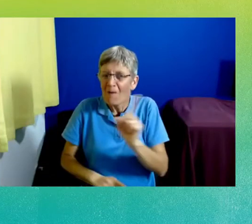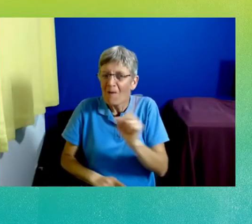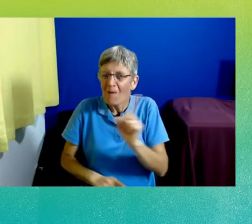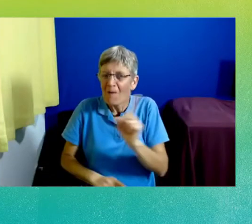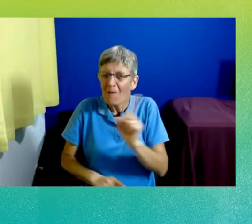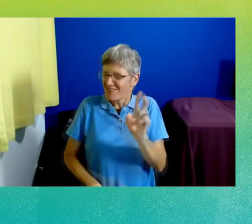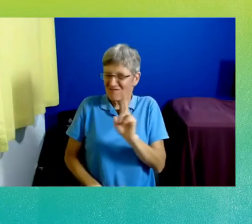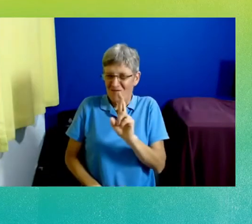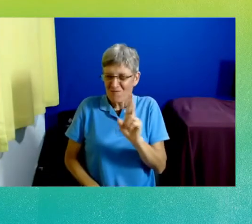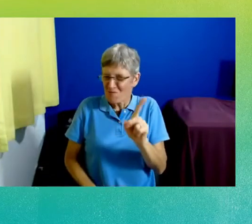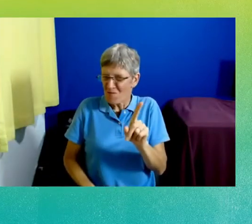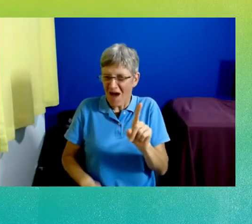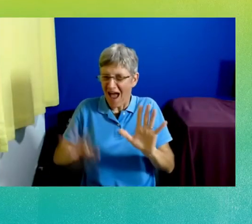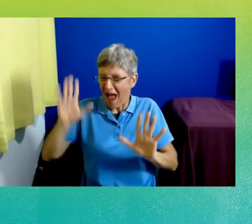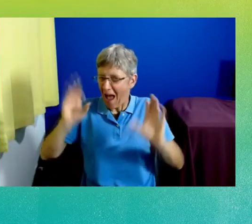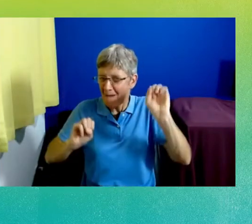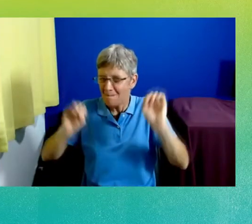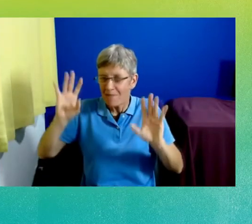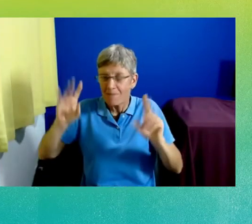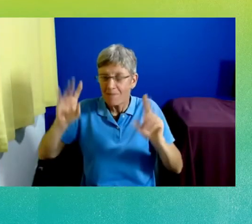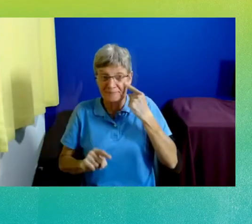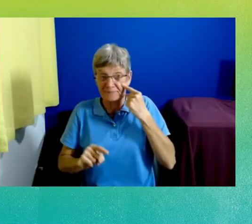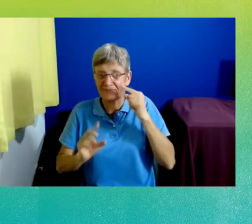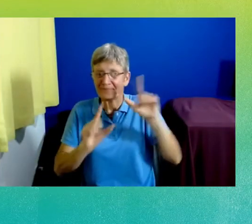Não, não é.